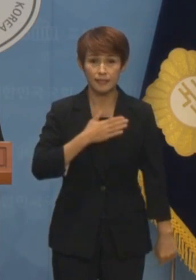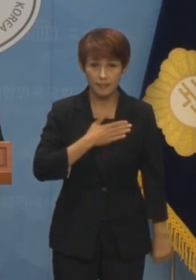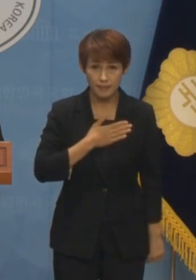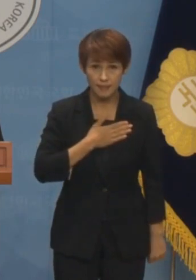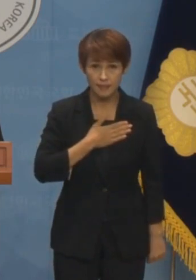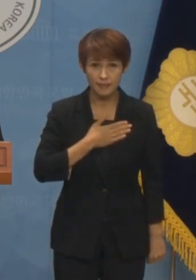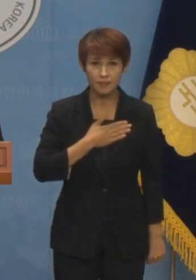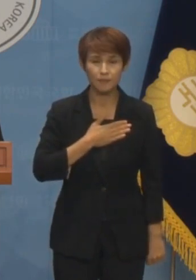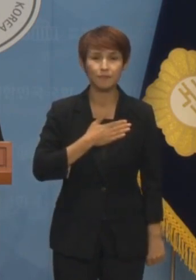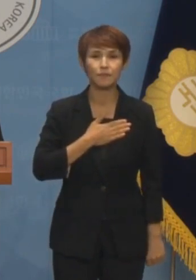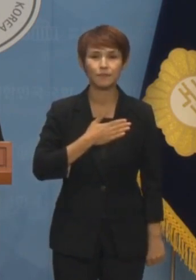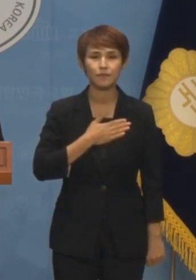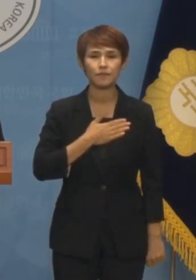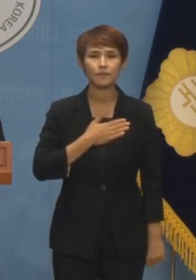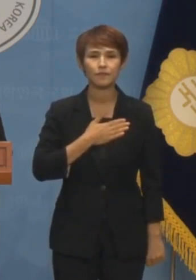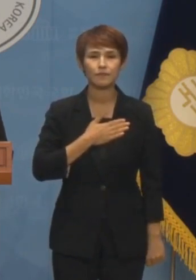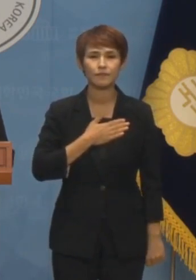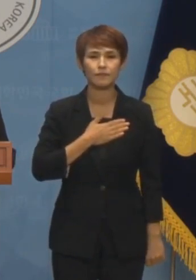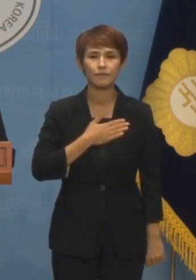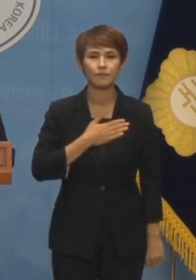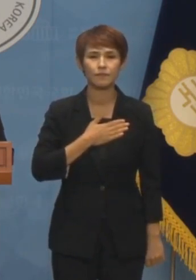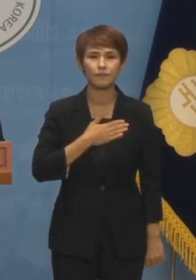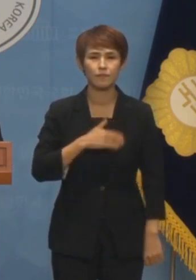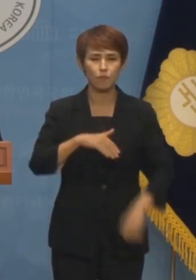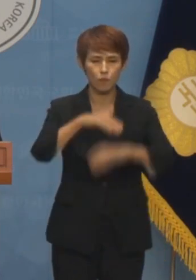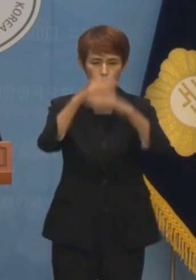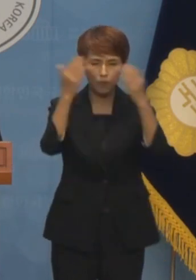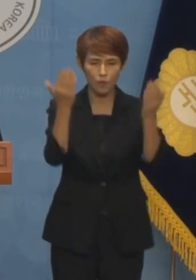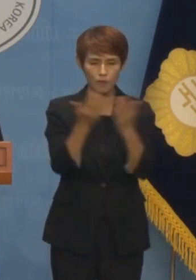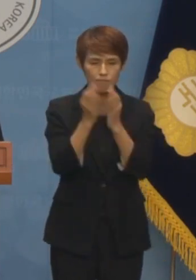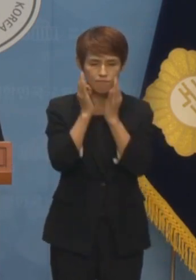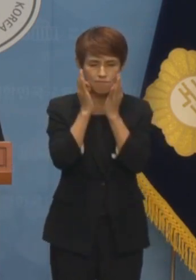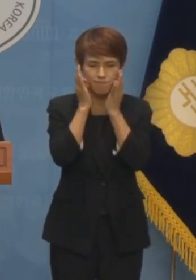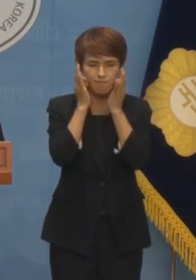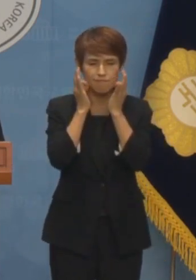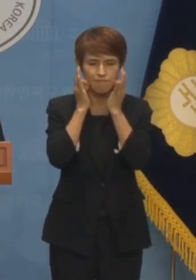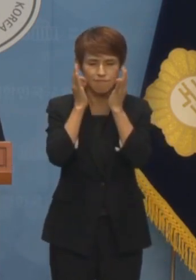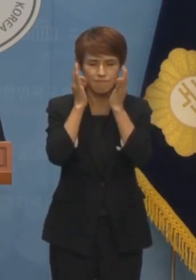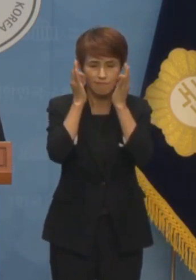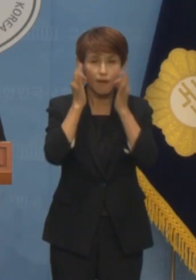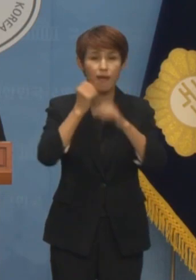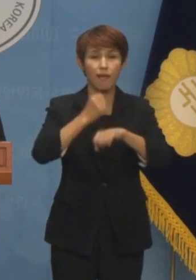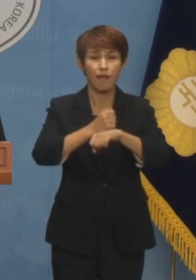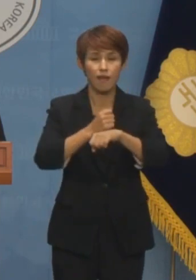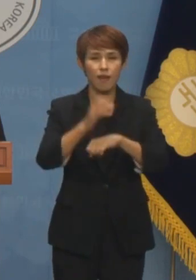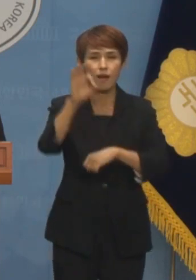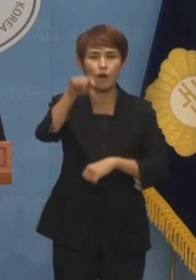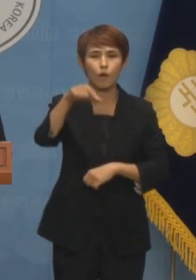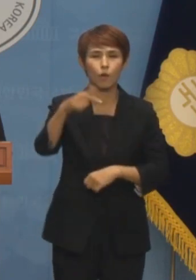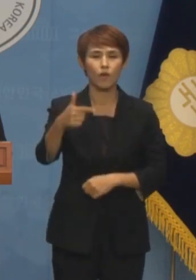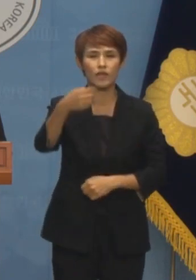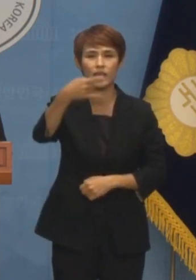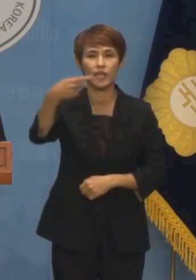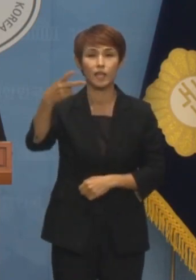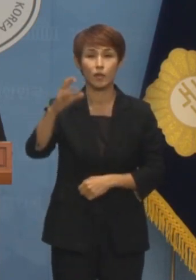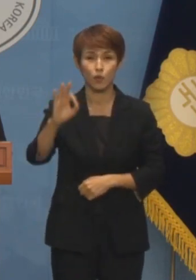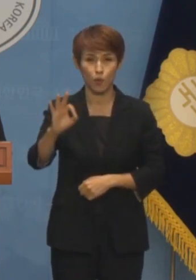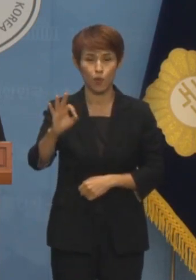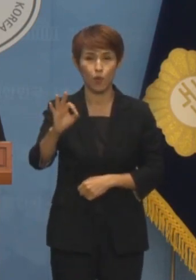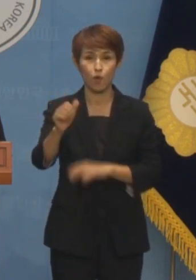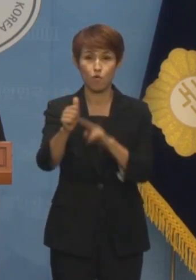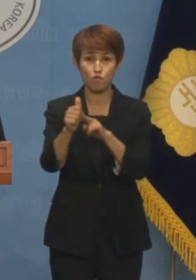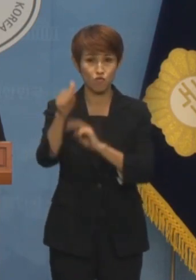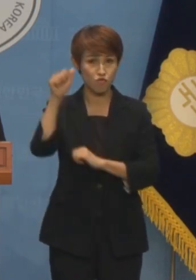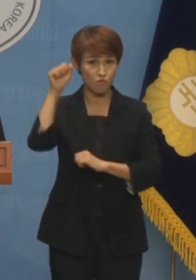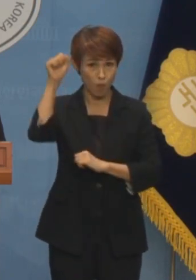저는 제가 할 수 있는 모든 역량을 총동원하여 원희룡 후보의